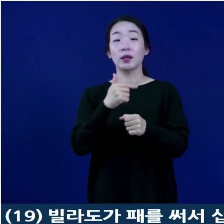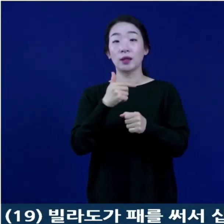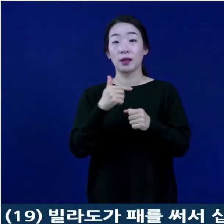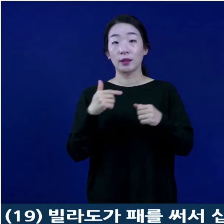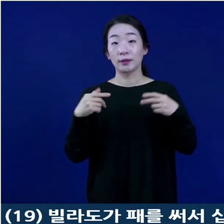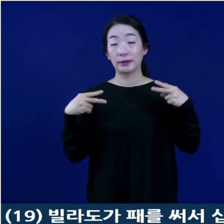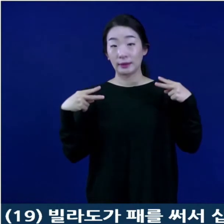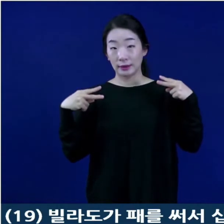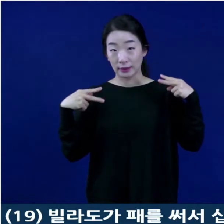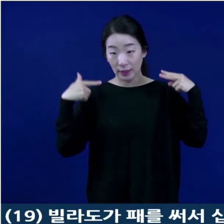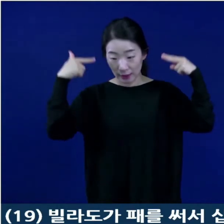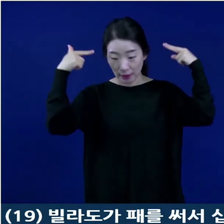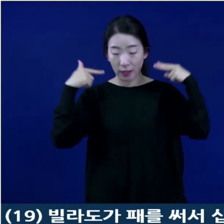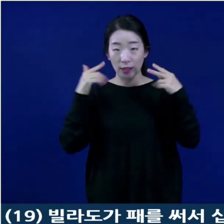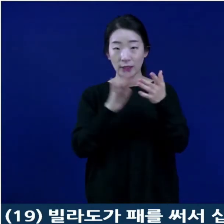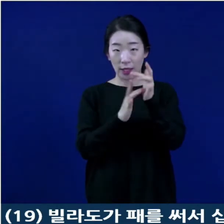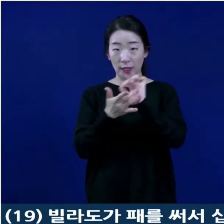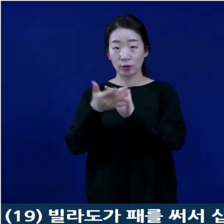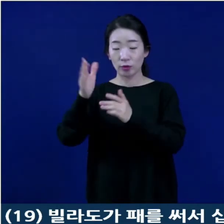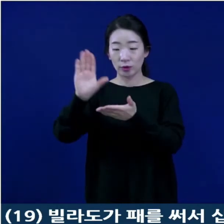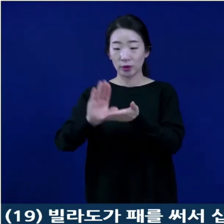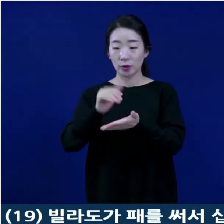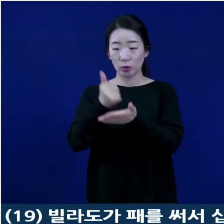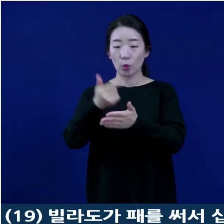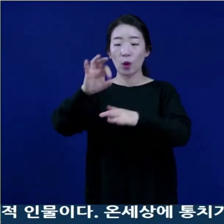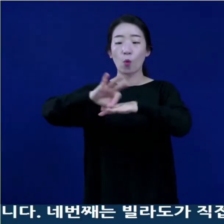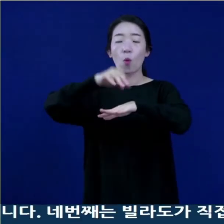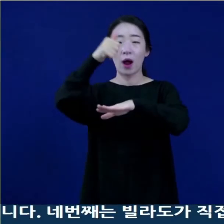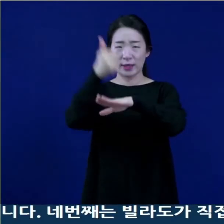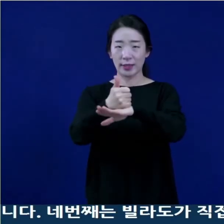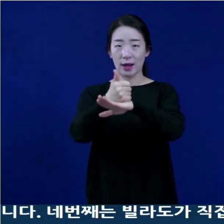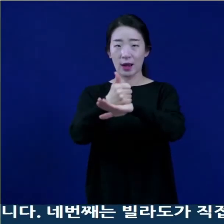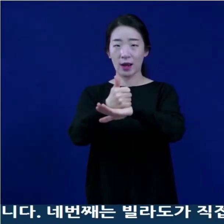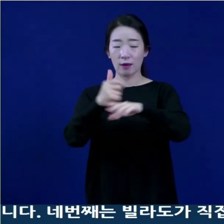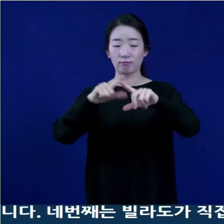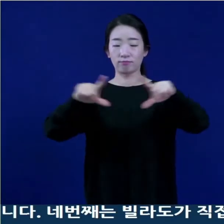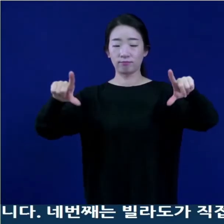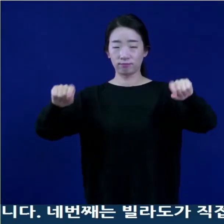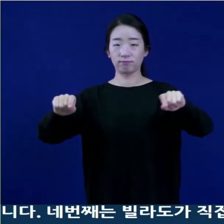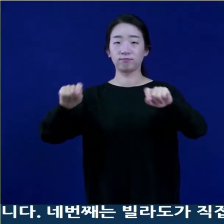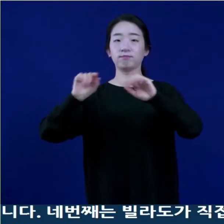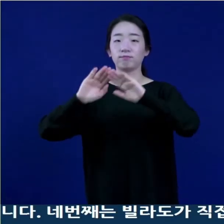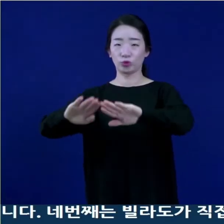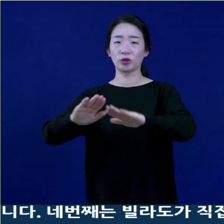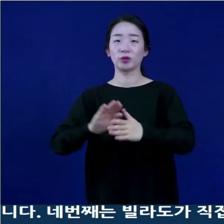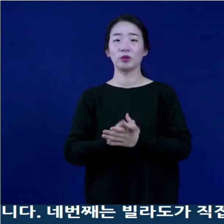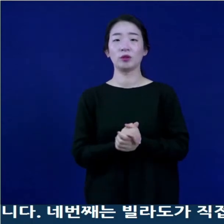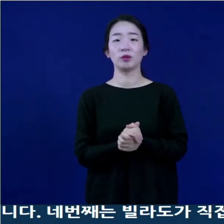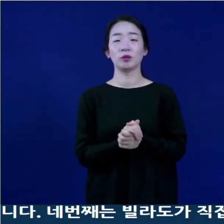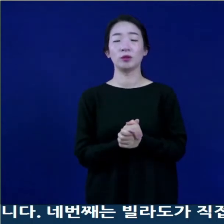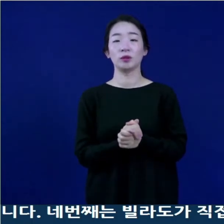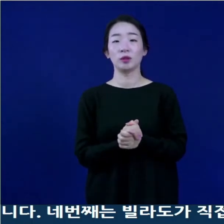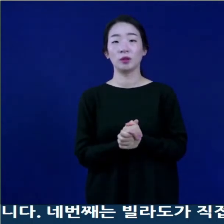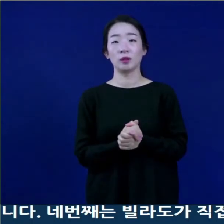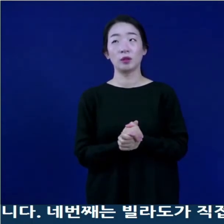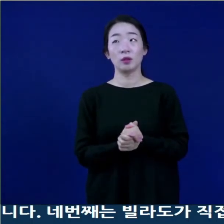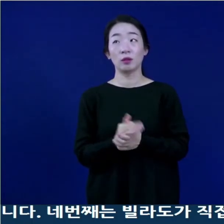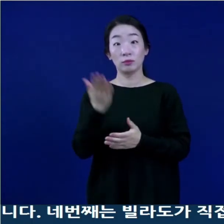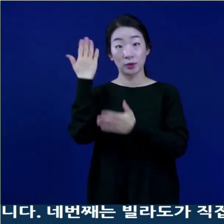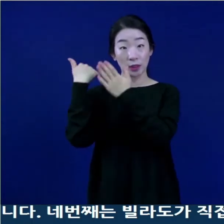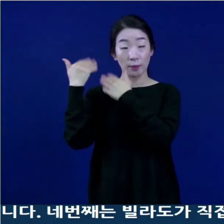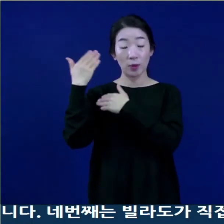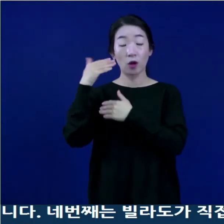유대인의 왕이라 기록되었더라. 자, 지난 몇 번의 이 새벽 말씀을 한번 우리가 기억을 더듬어